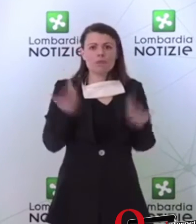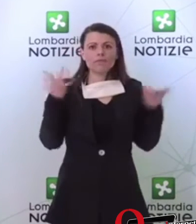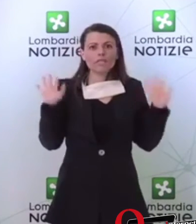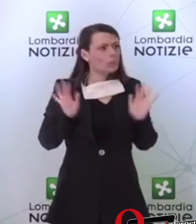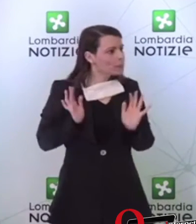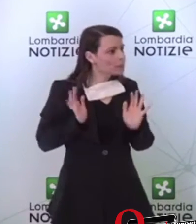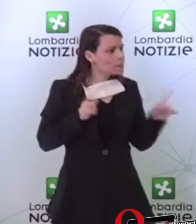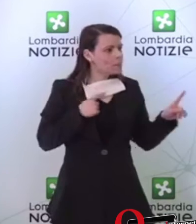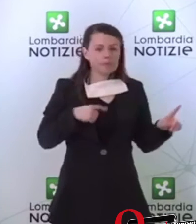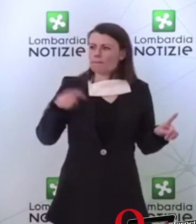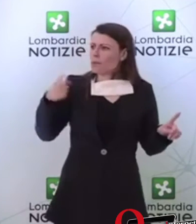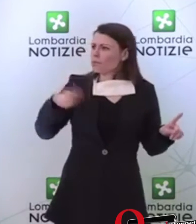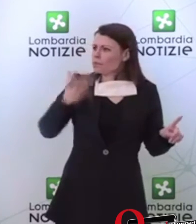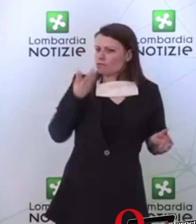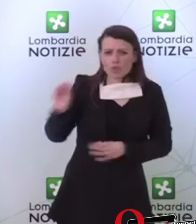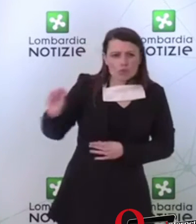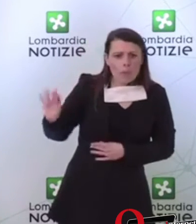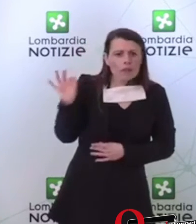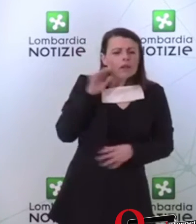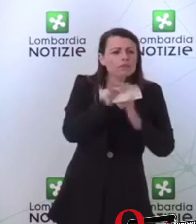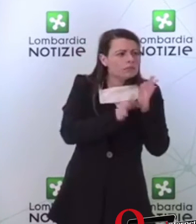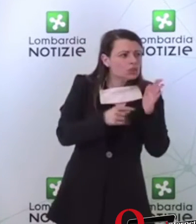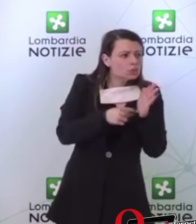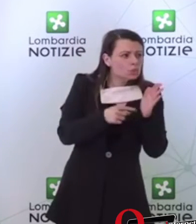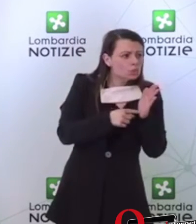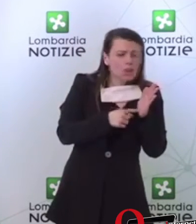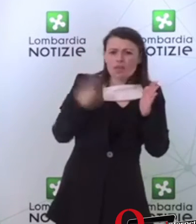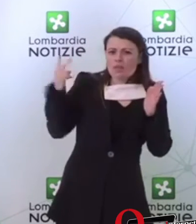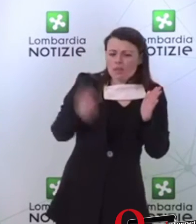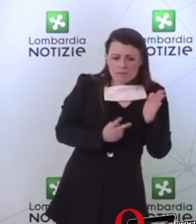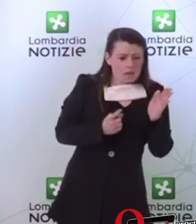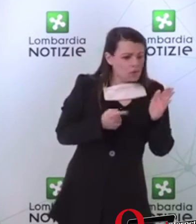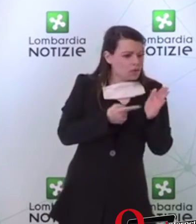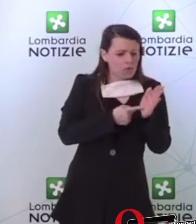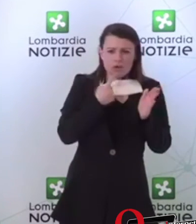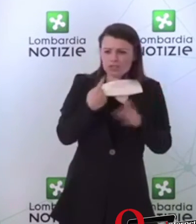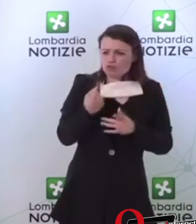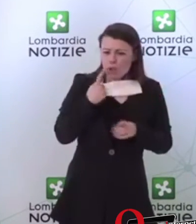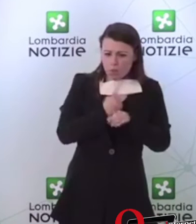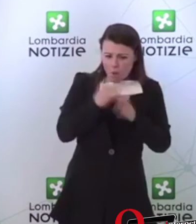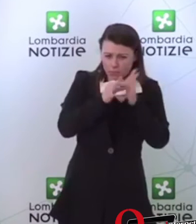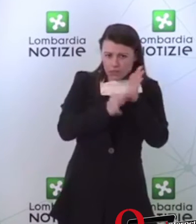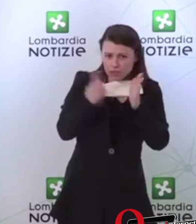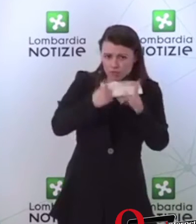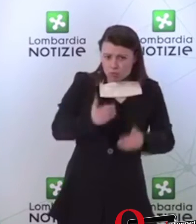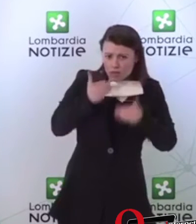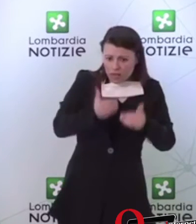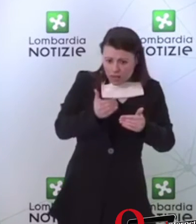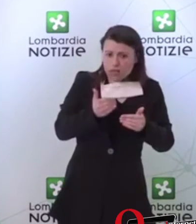Finito. A proposito delle misure, visto che si sta già nuovamente parlando, no, della proroga di misure, voi siete sempre della